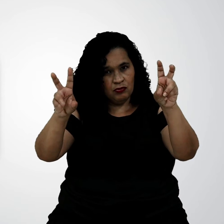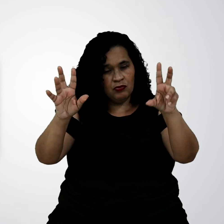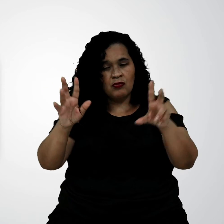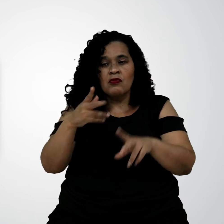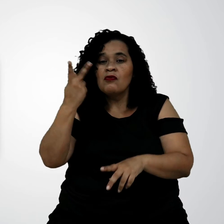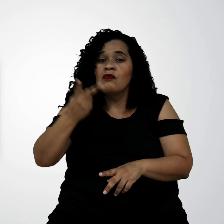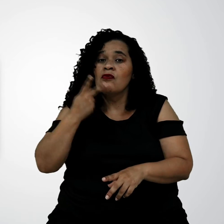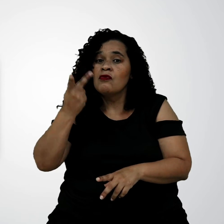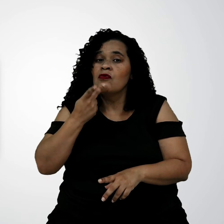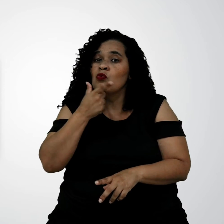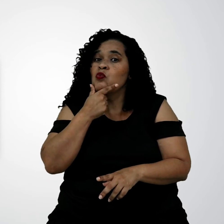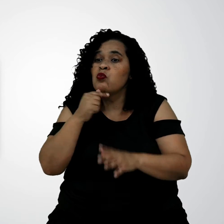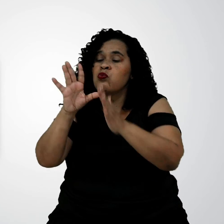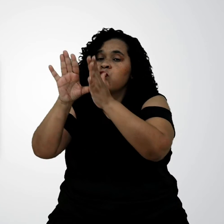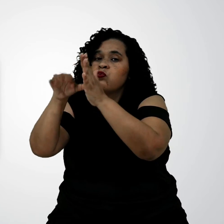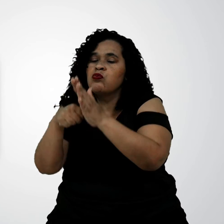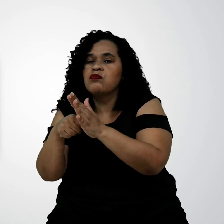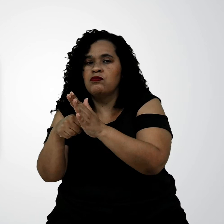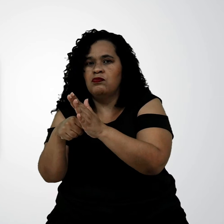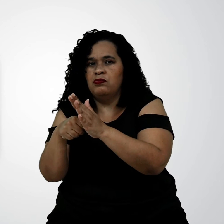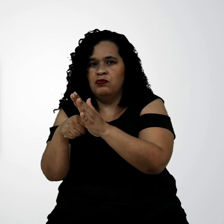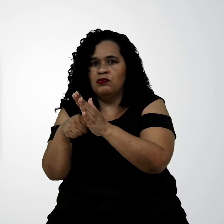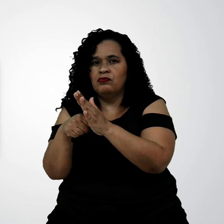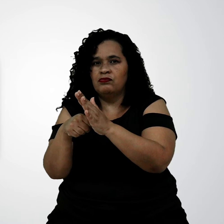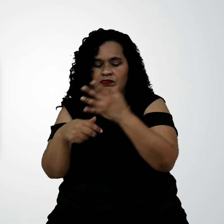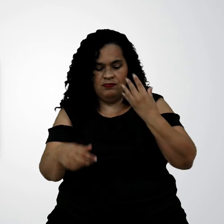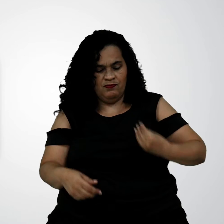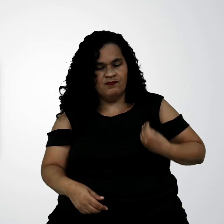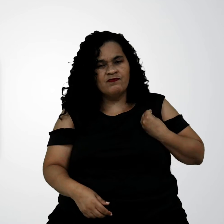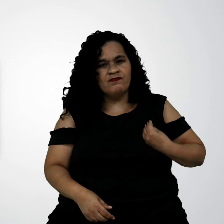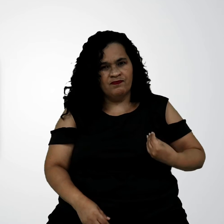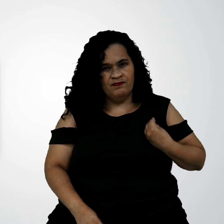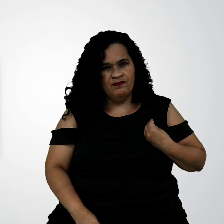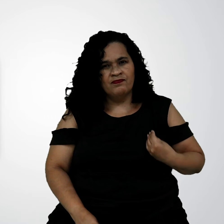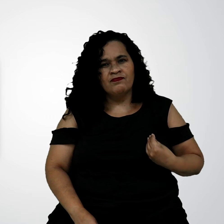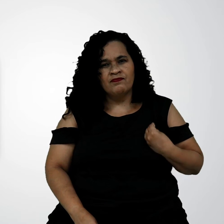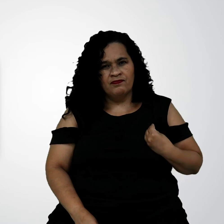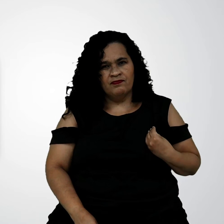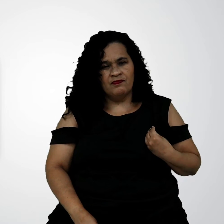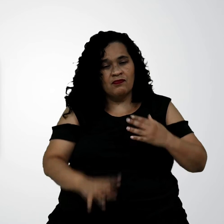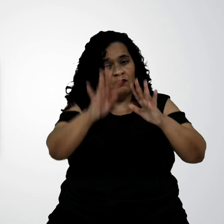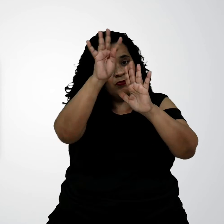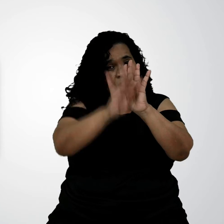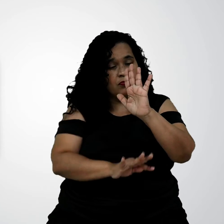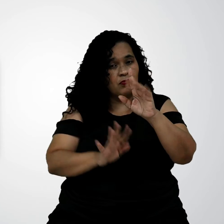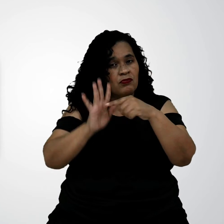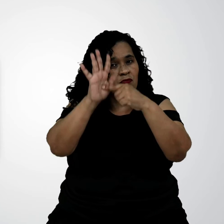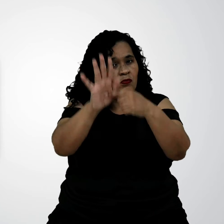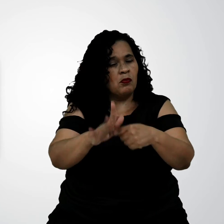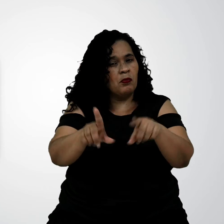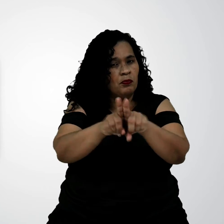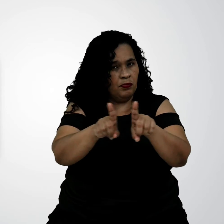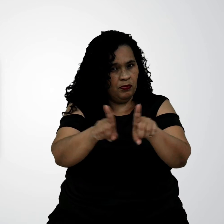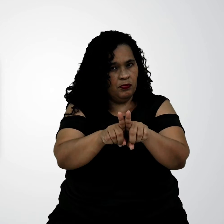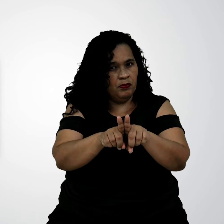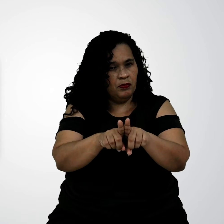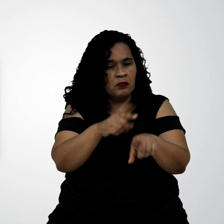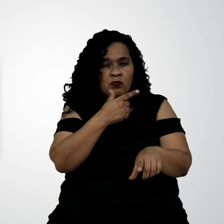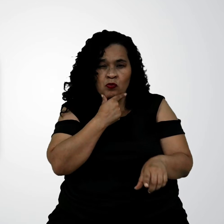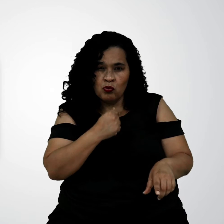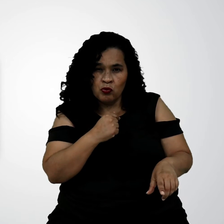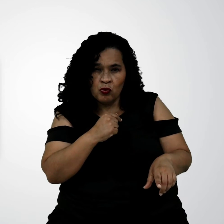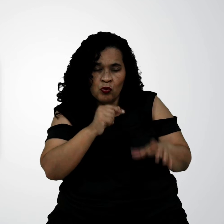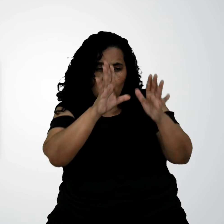os ladrões que roubam a nossa vida. E o texto diz que o ladrão vem para roubar, matar